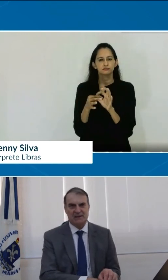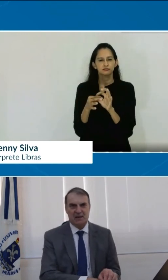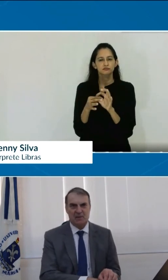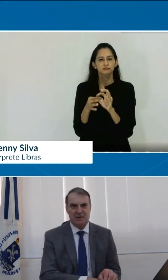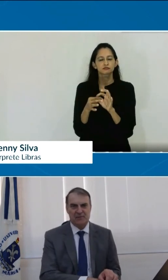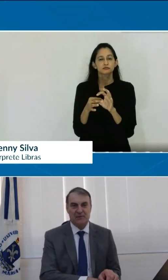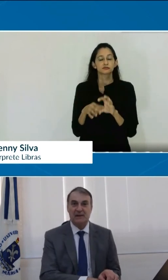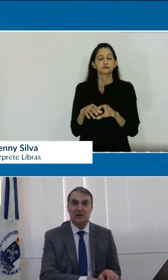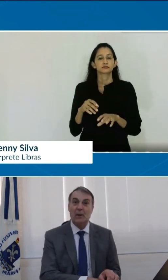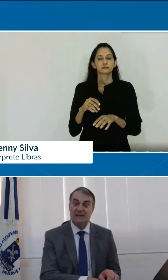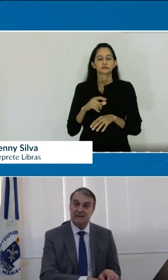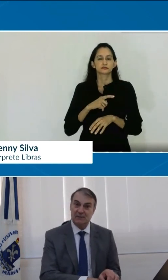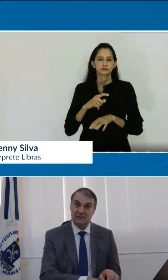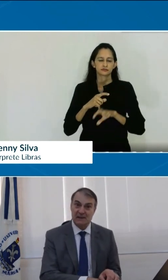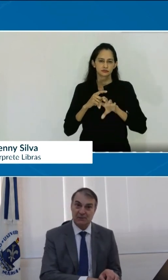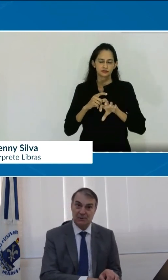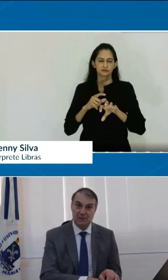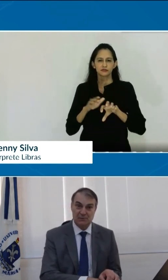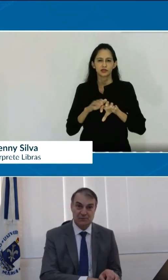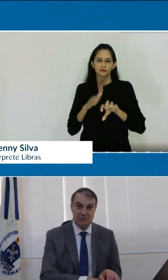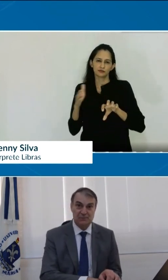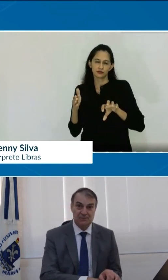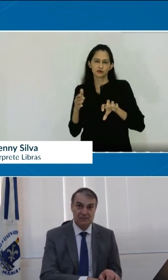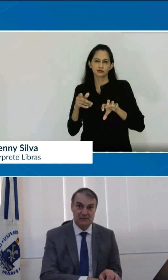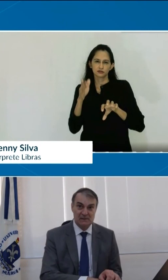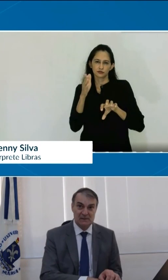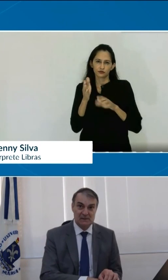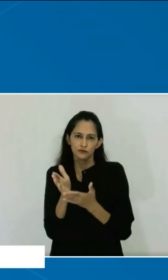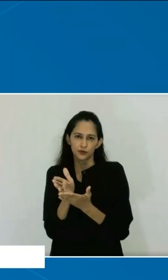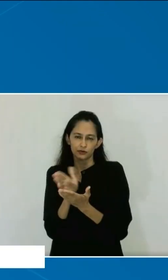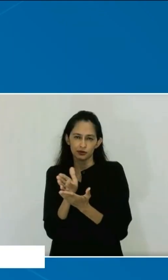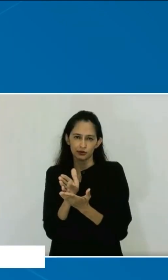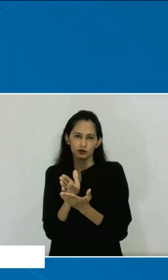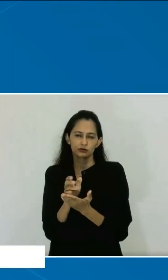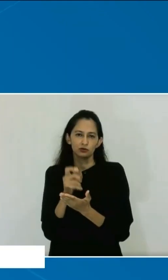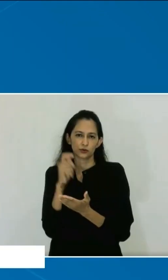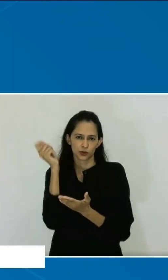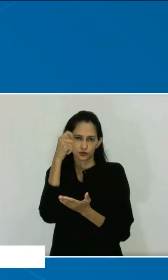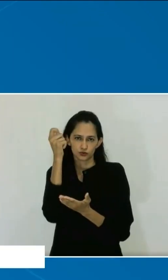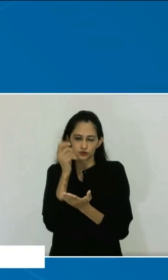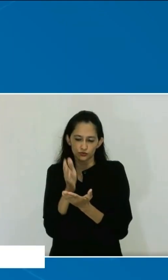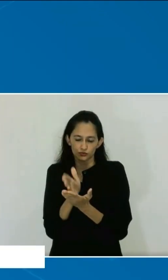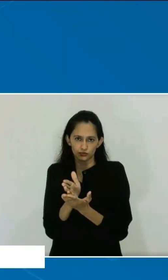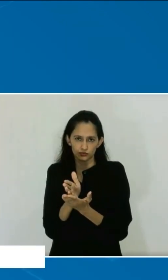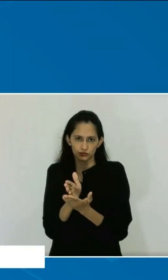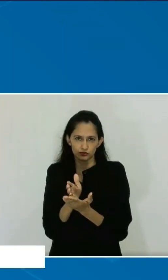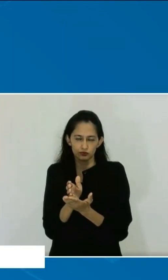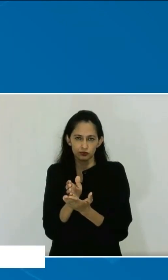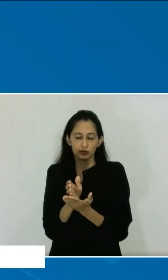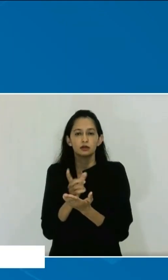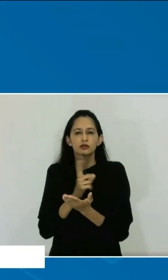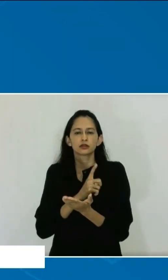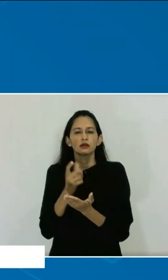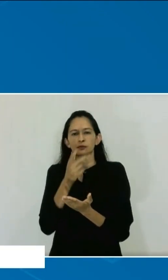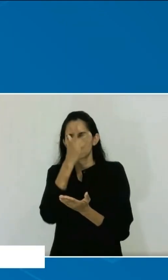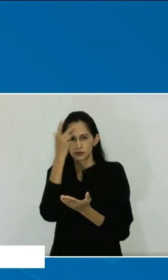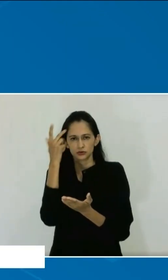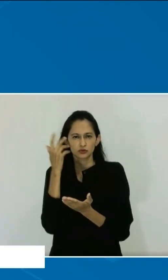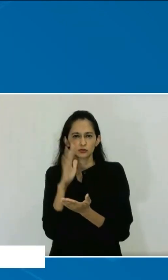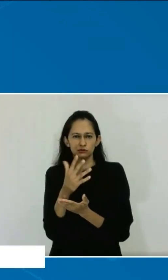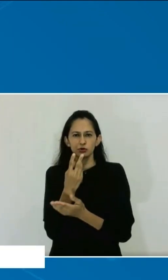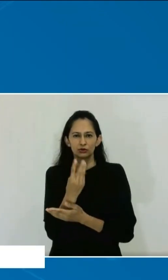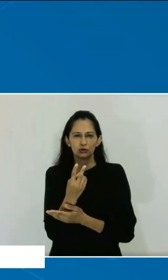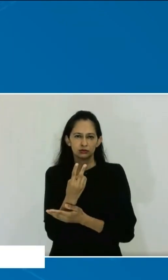região central para a fronteira oeste do estado do Rio Grande do Sul, com uma população aproximada de 2 milhões